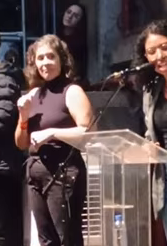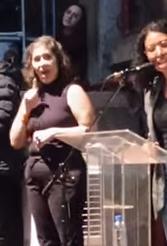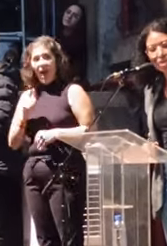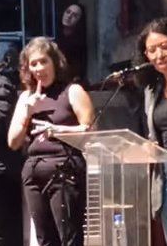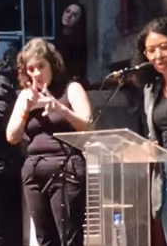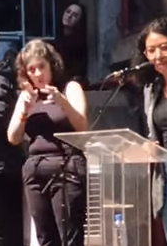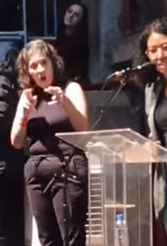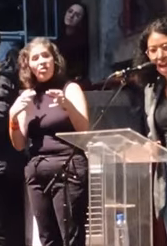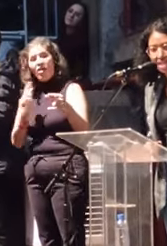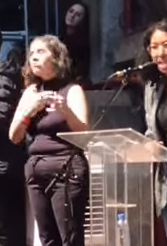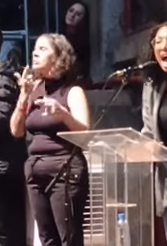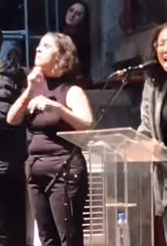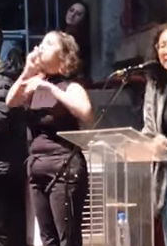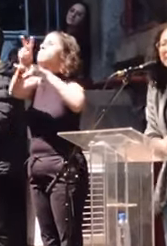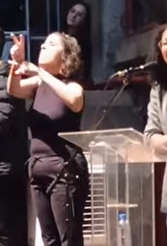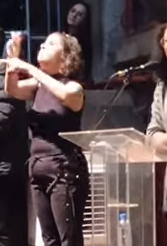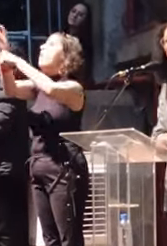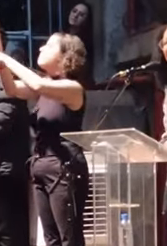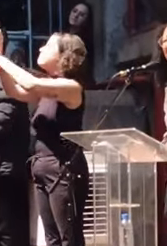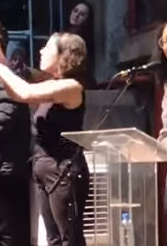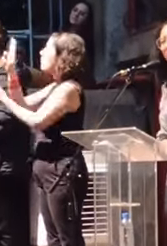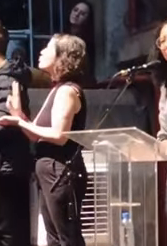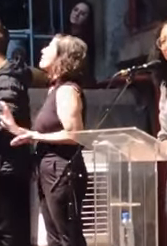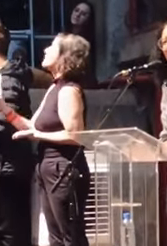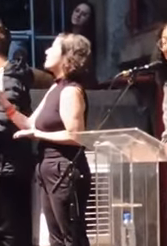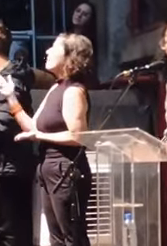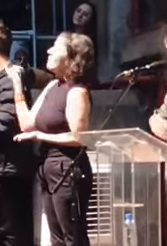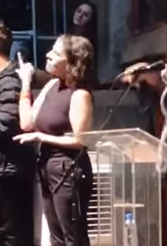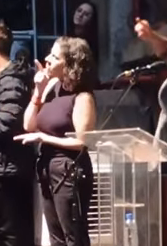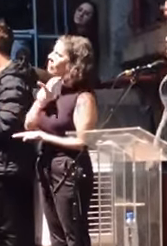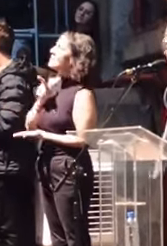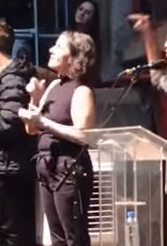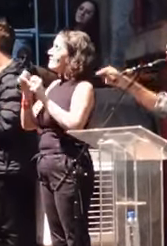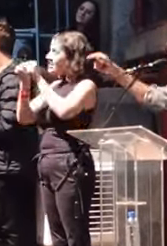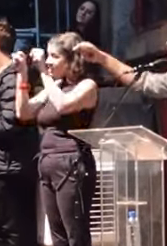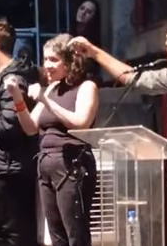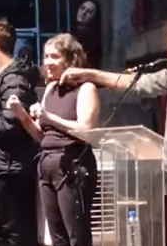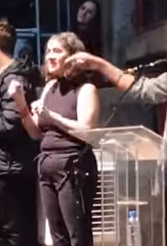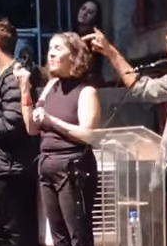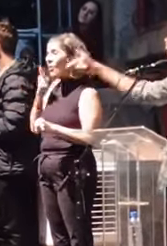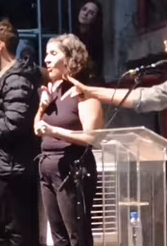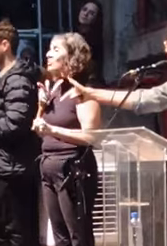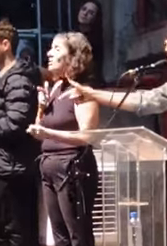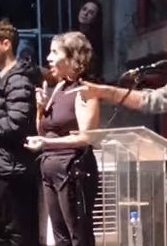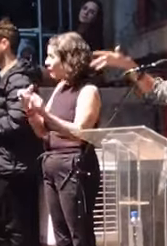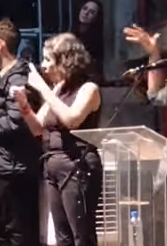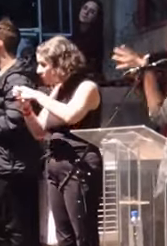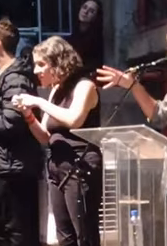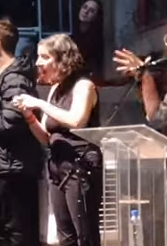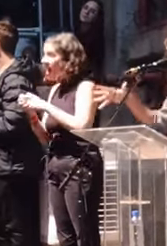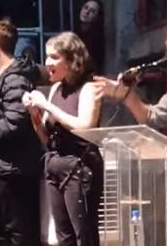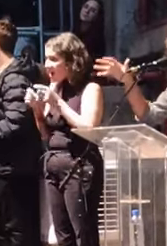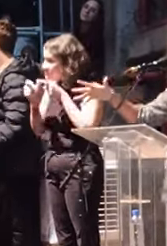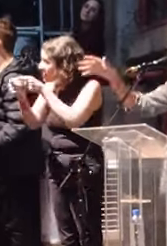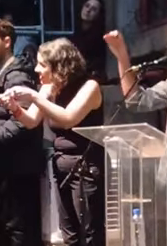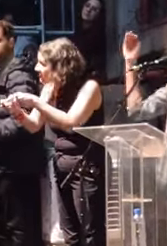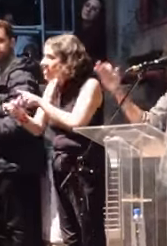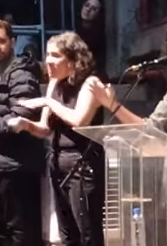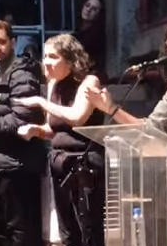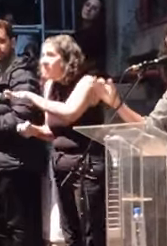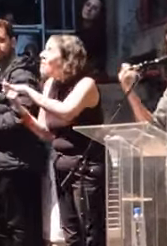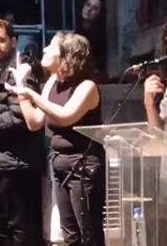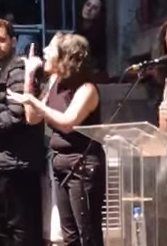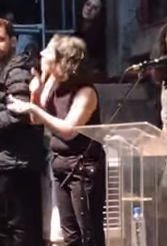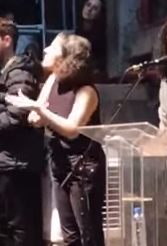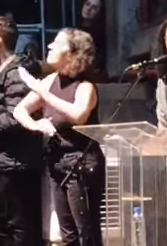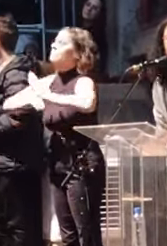gente está chegando nas universidades. A gente está adentrando esse sistema e a gente está voltando para a nossa quebrada para construir